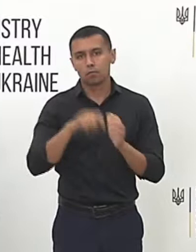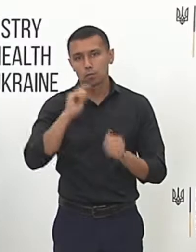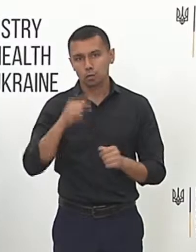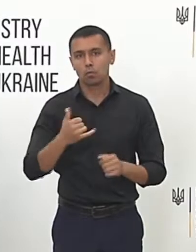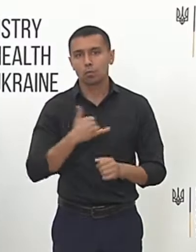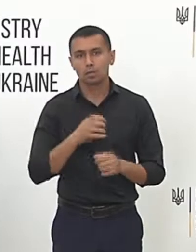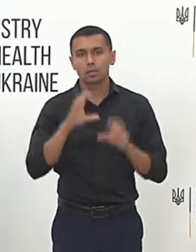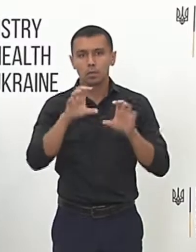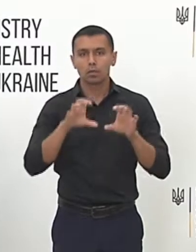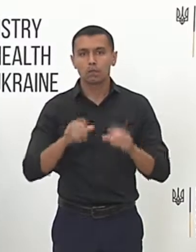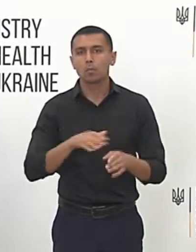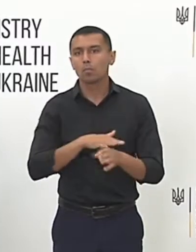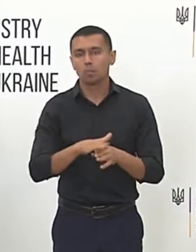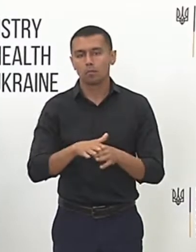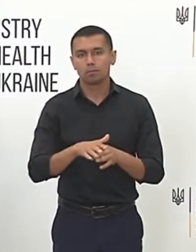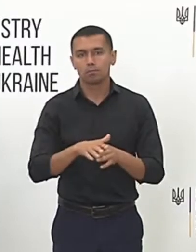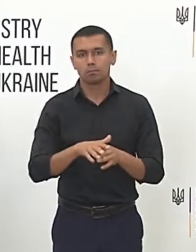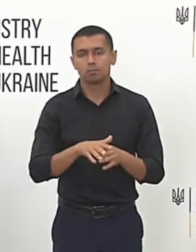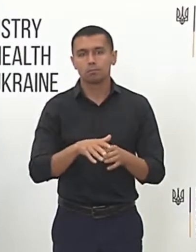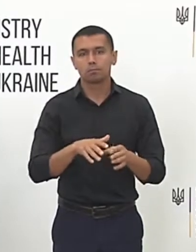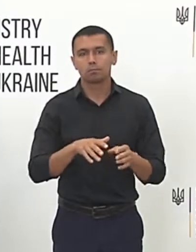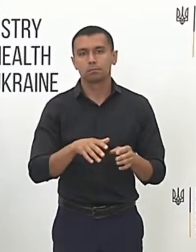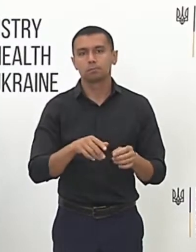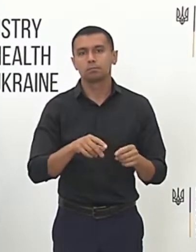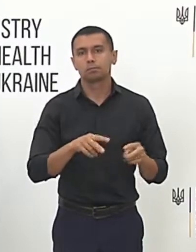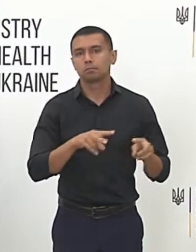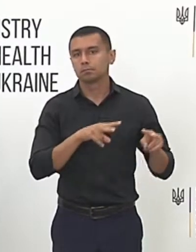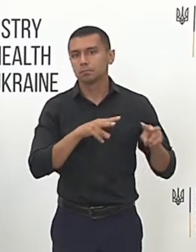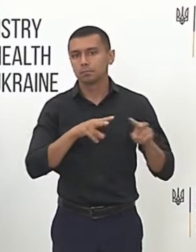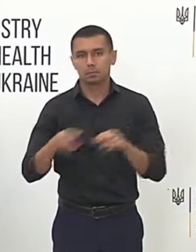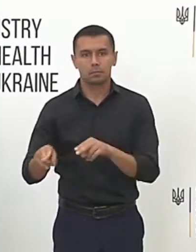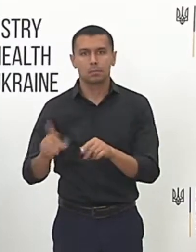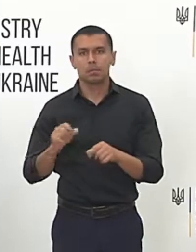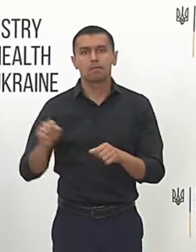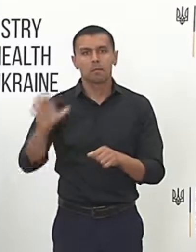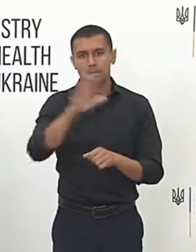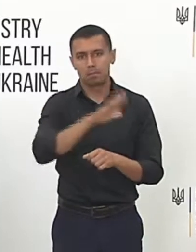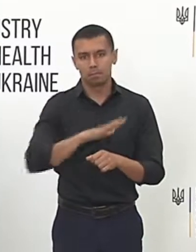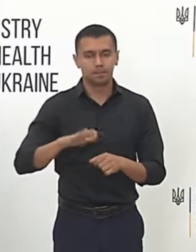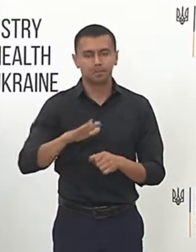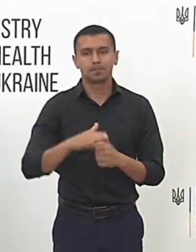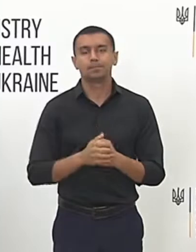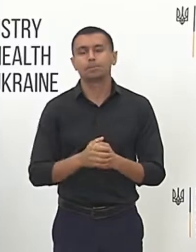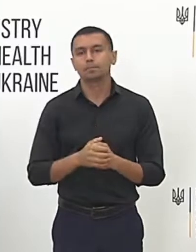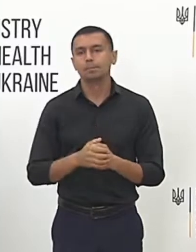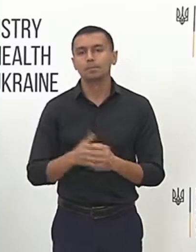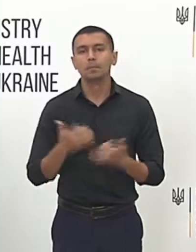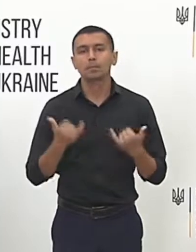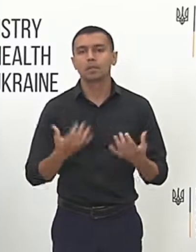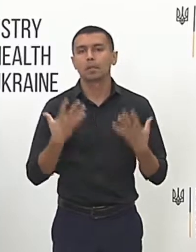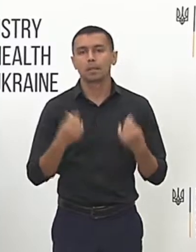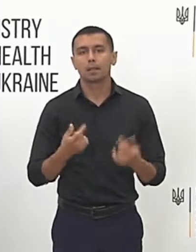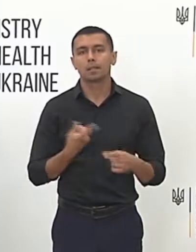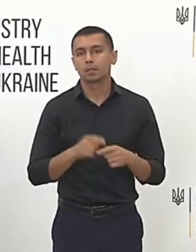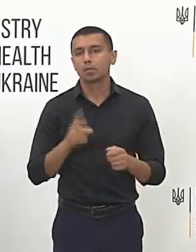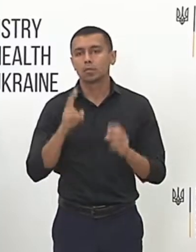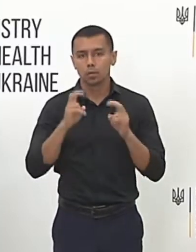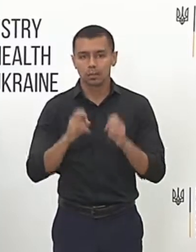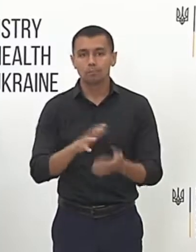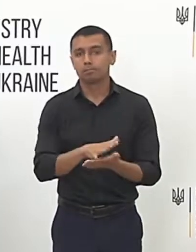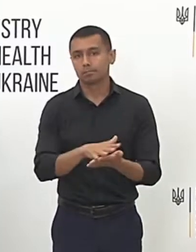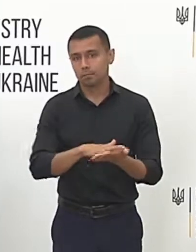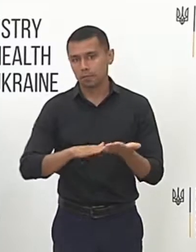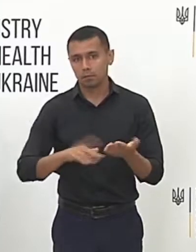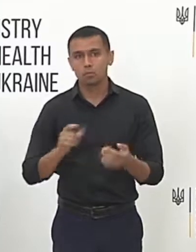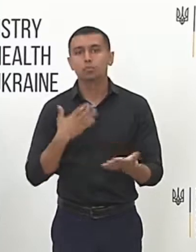у нас законодавство повністю гармонізовано з Європейським Союзом. На сьогоднішній день ці дослідження